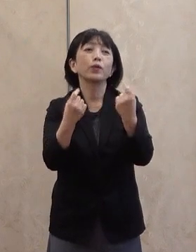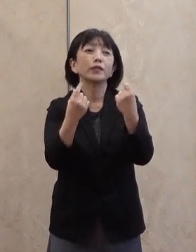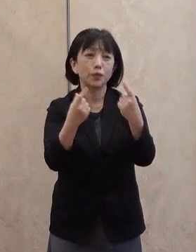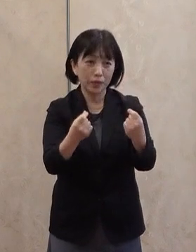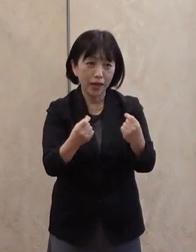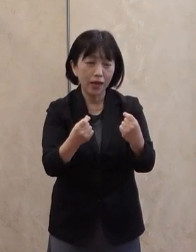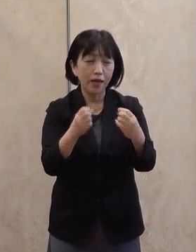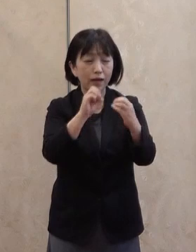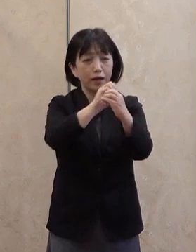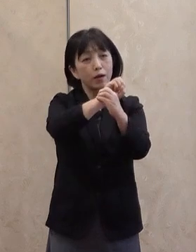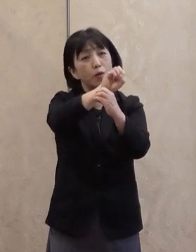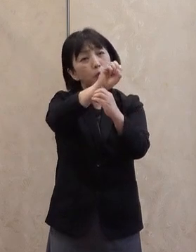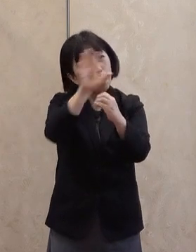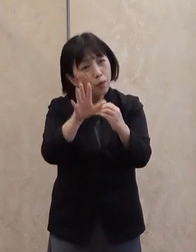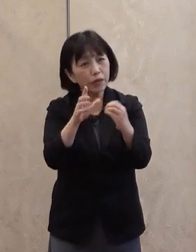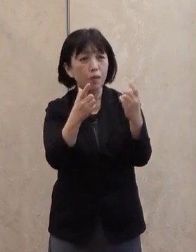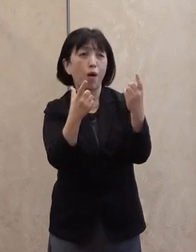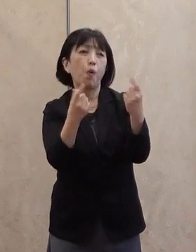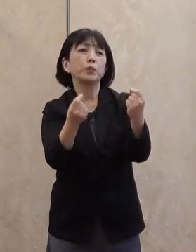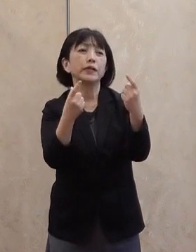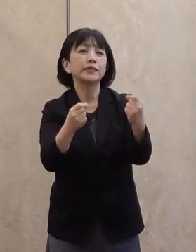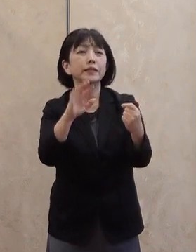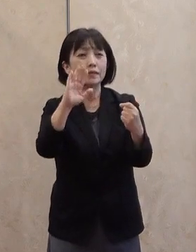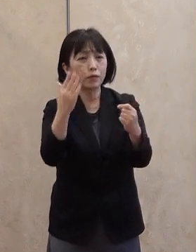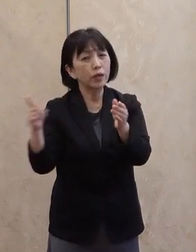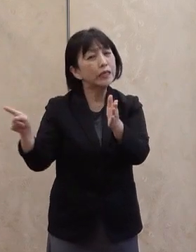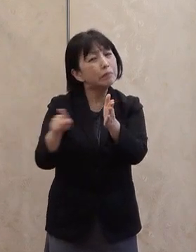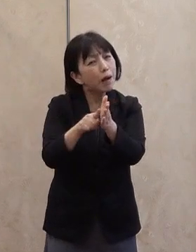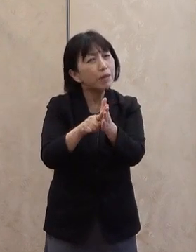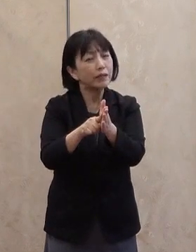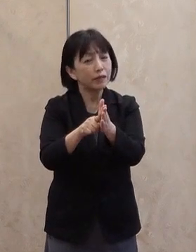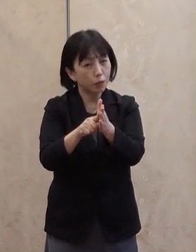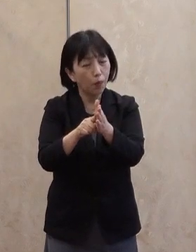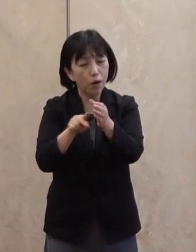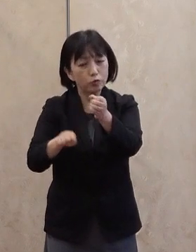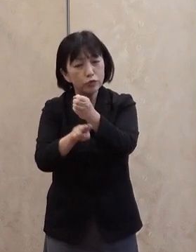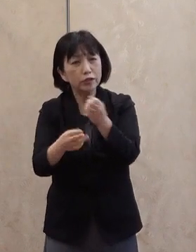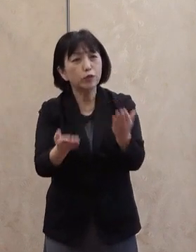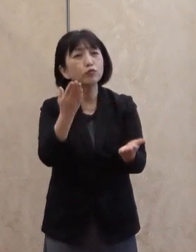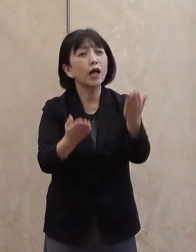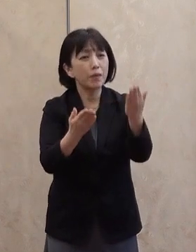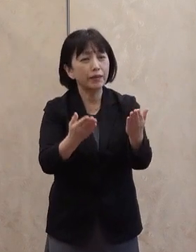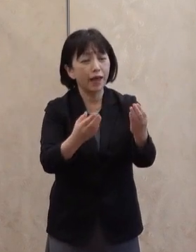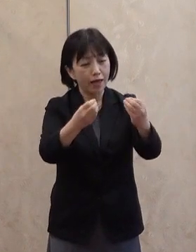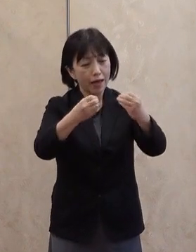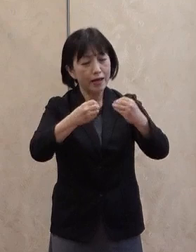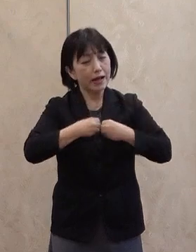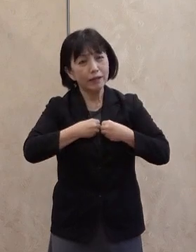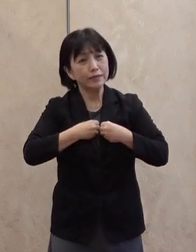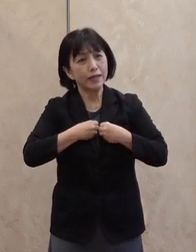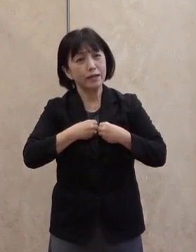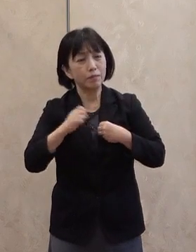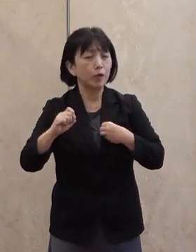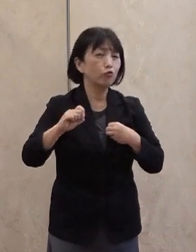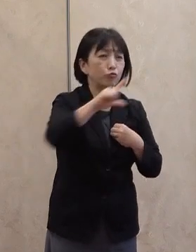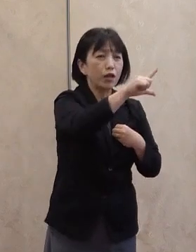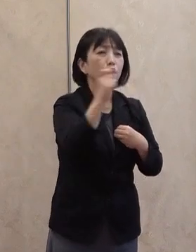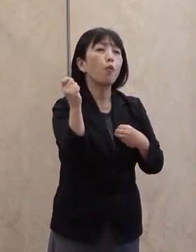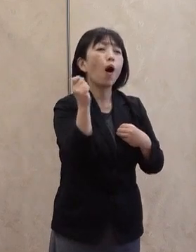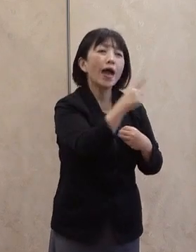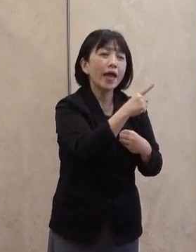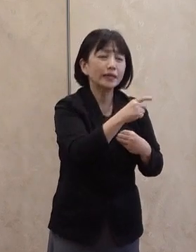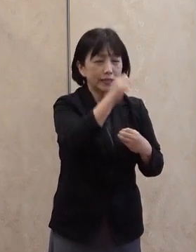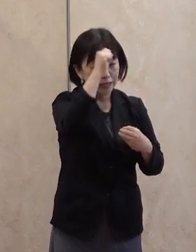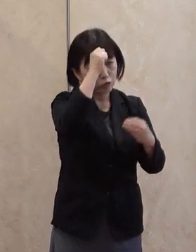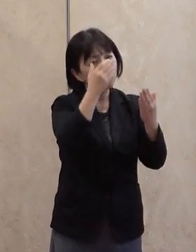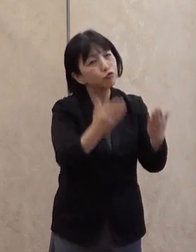ども、既存株と比べてやはりその感染速度も速いと、重症化率も高いというのがどうもこれは明らかだ